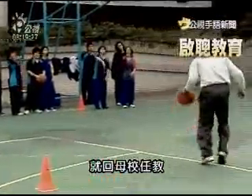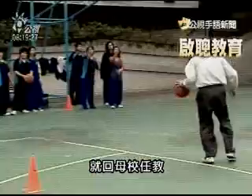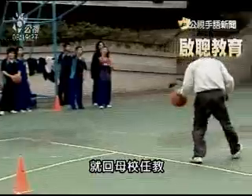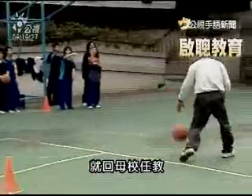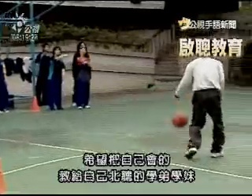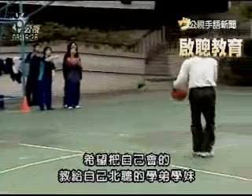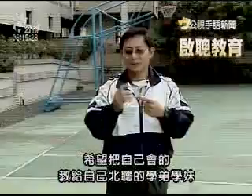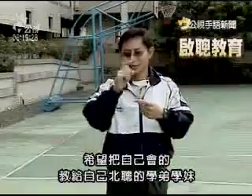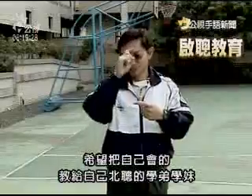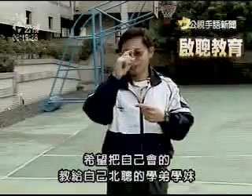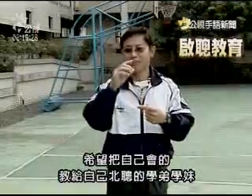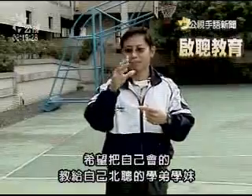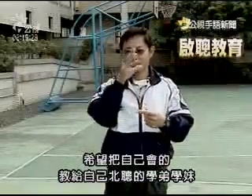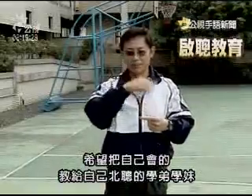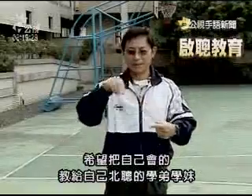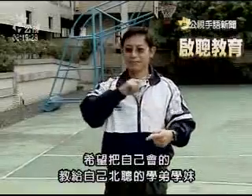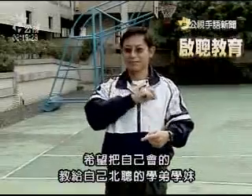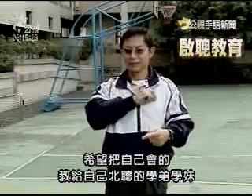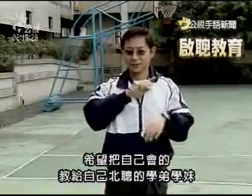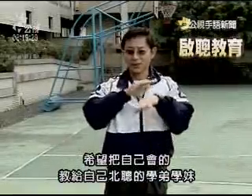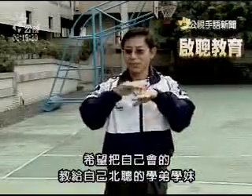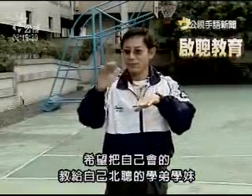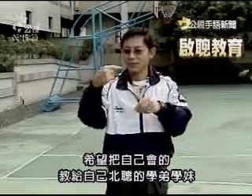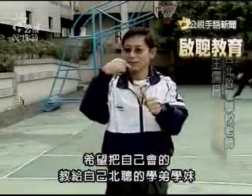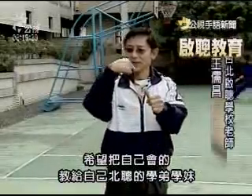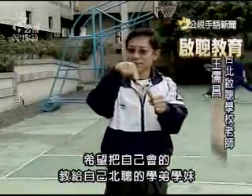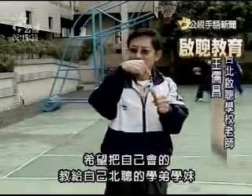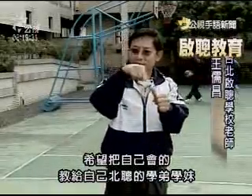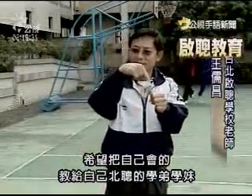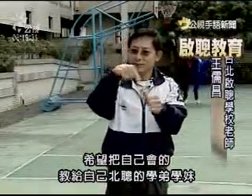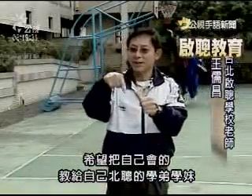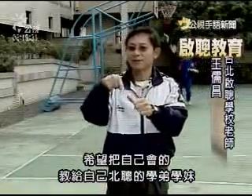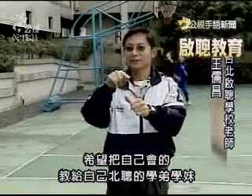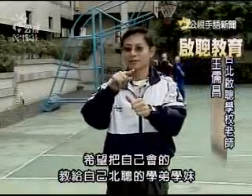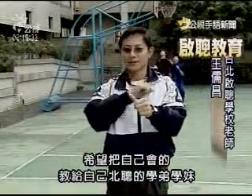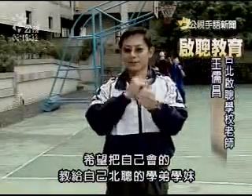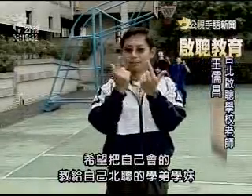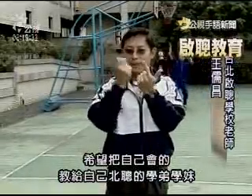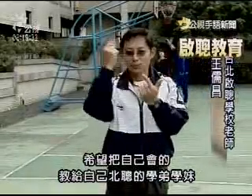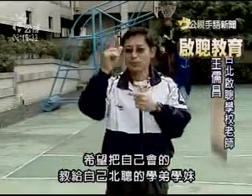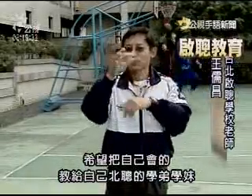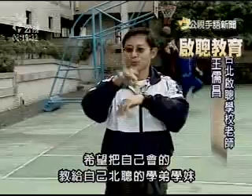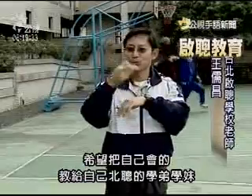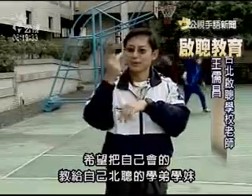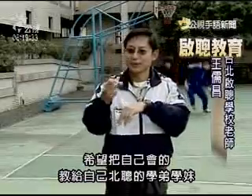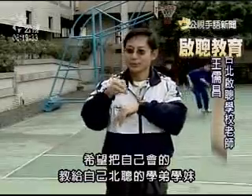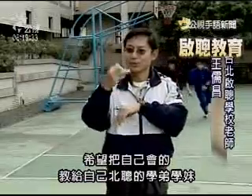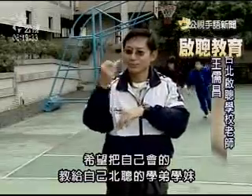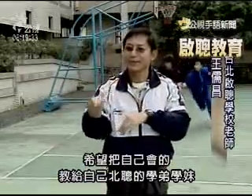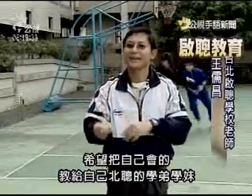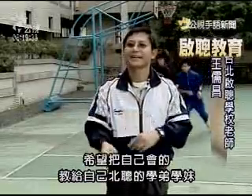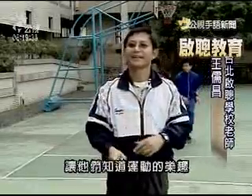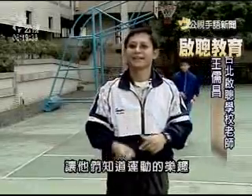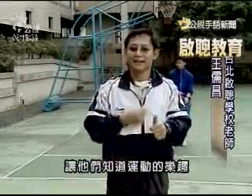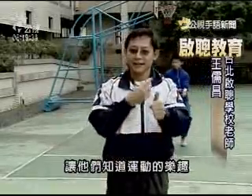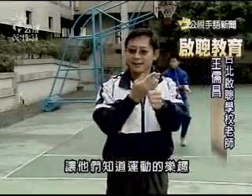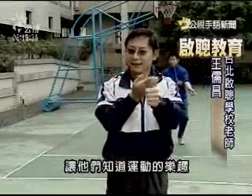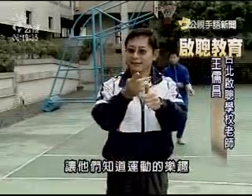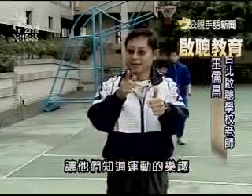教， 希望把自己会的交给自己北聪的学弟学妹，让他们知道